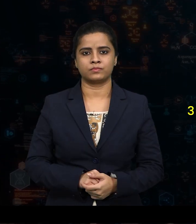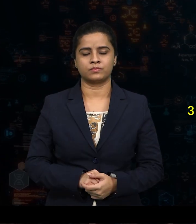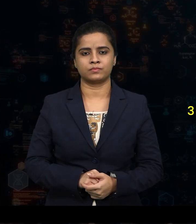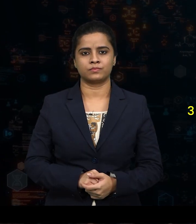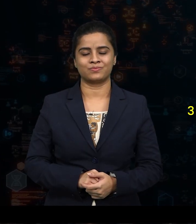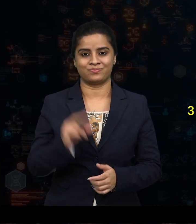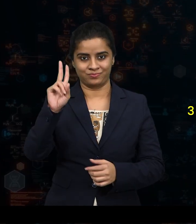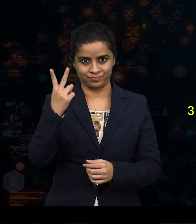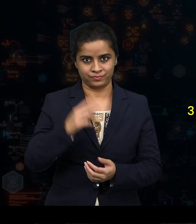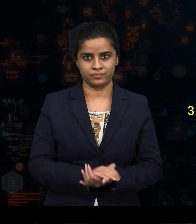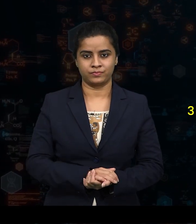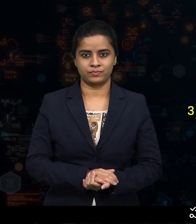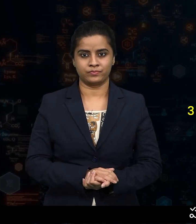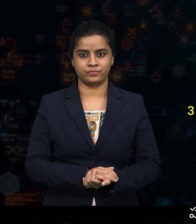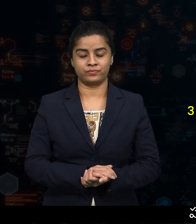దశ 2. పరపదం ఉంది